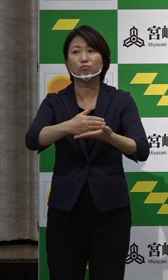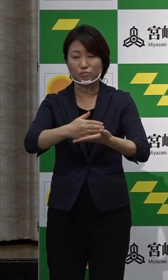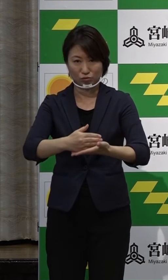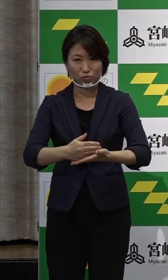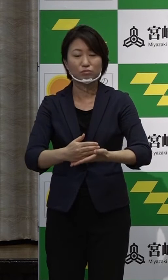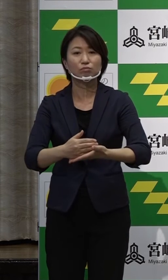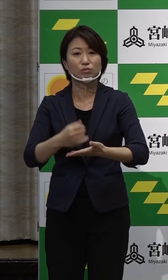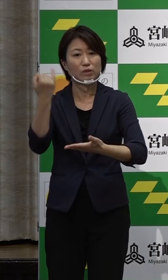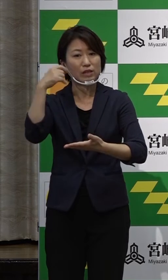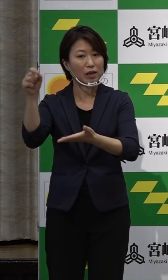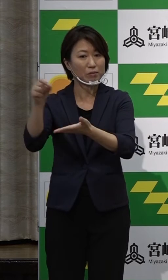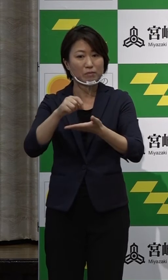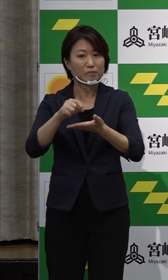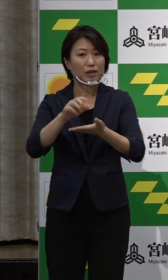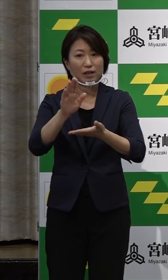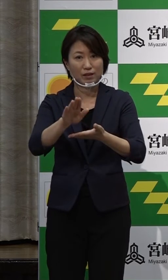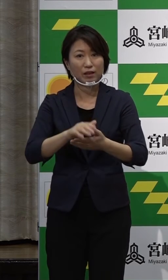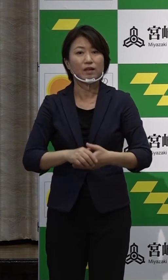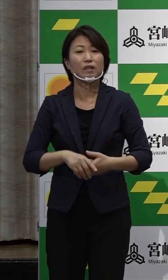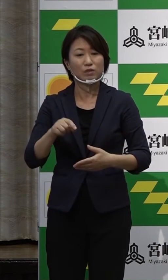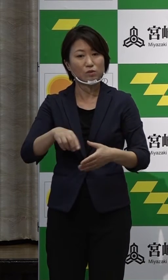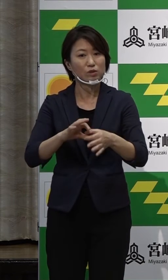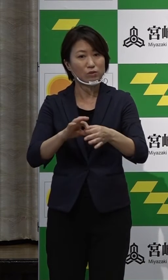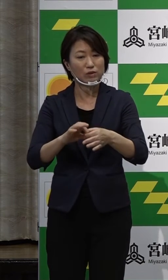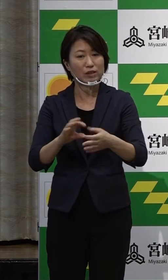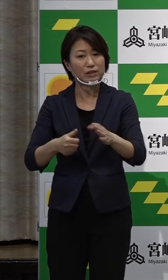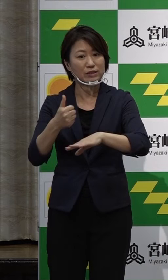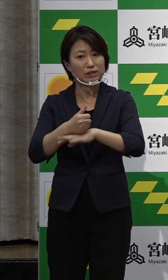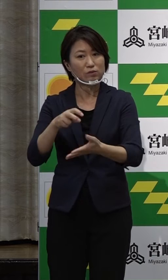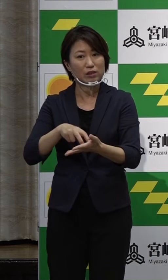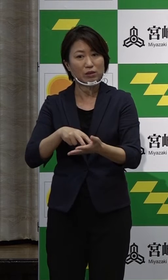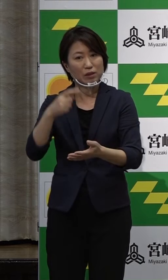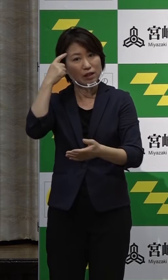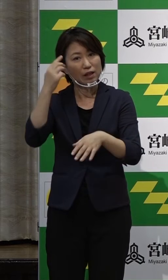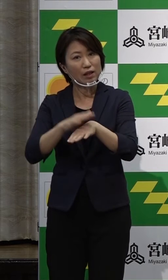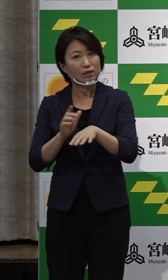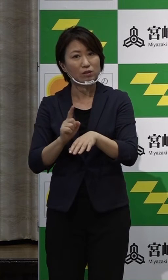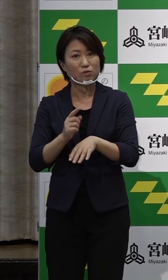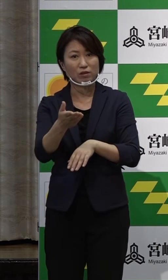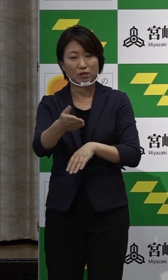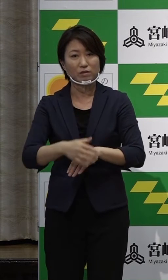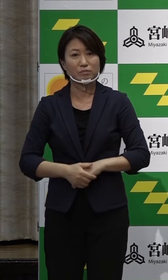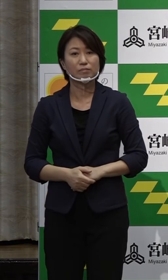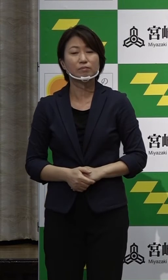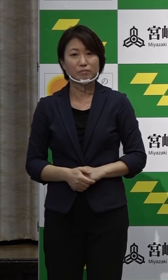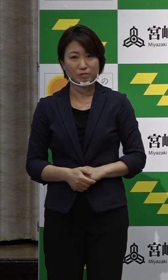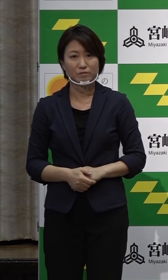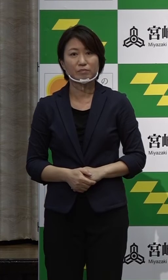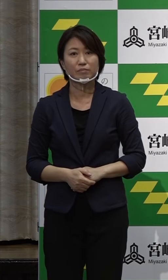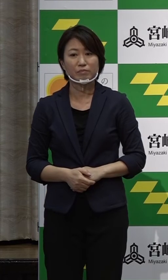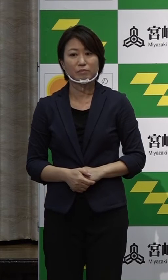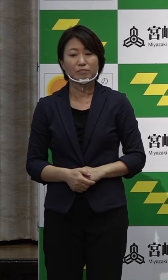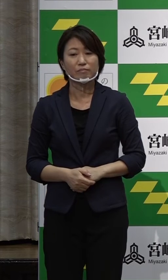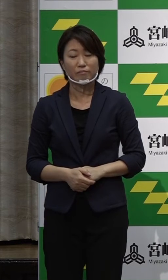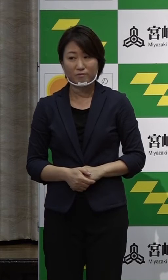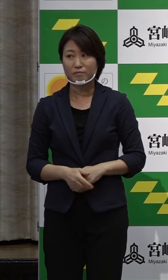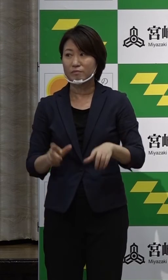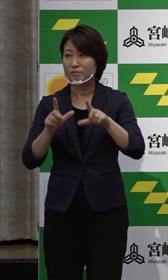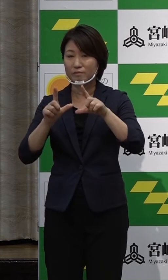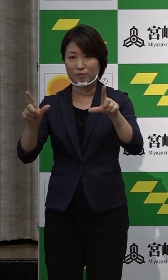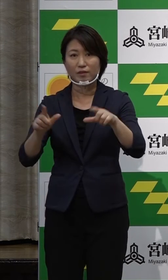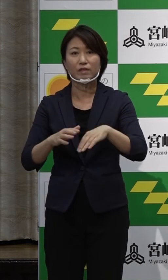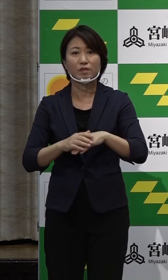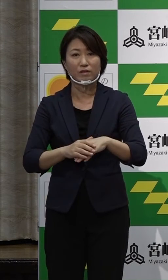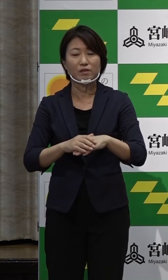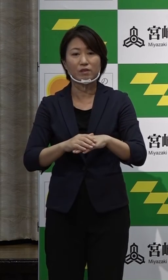及するご意見があったと思うんですけど、そちらについて知事としてはどのような考えをお持ちでしょうか。 これまではそういう仕事